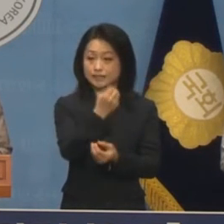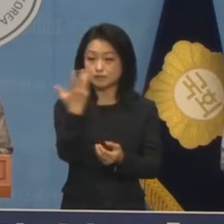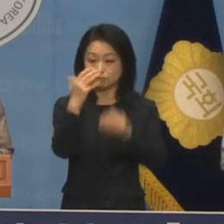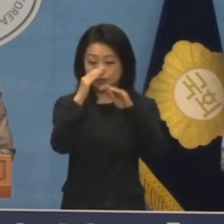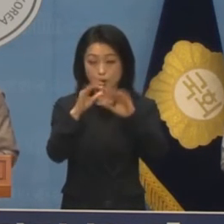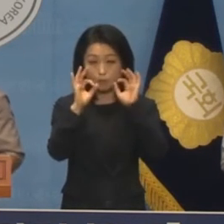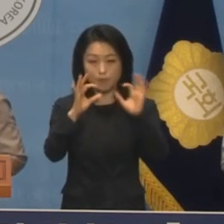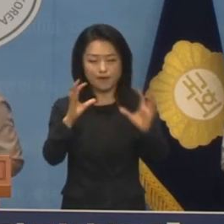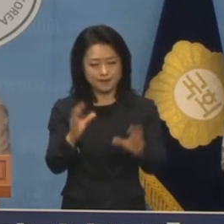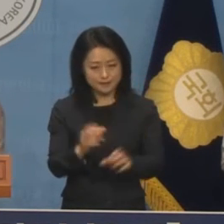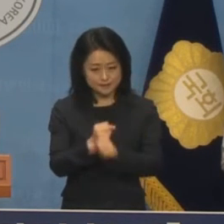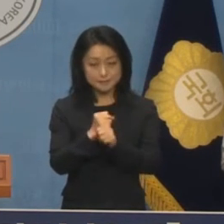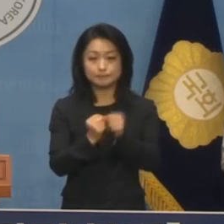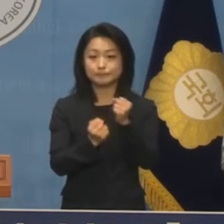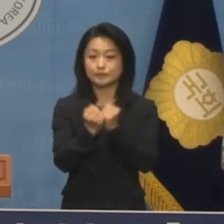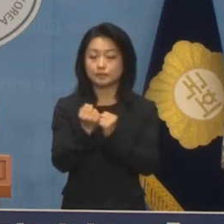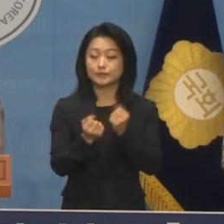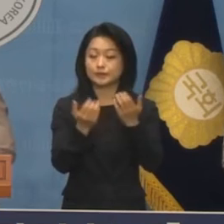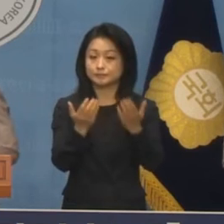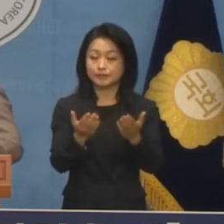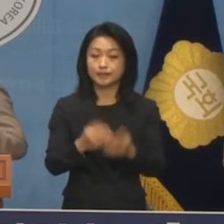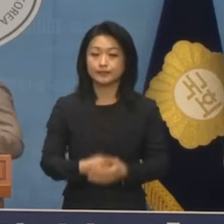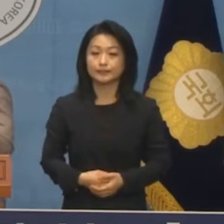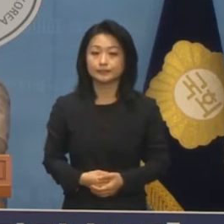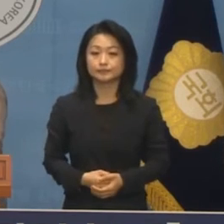가지고 간단하게 설명드리겠습니다.